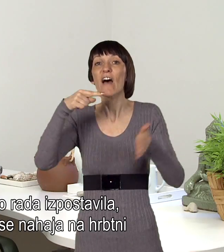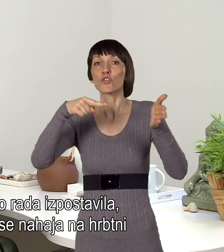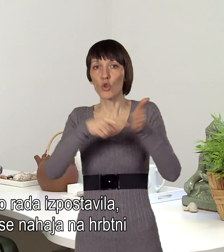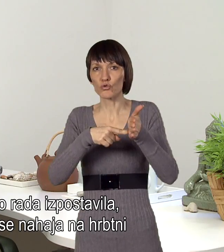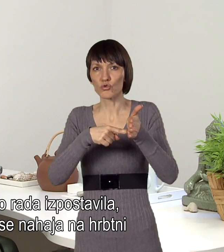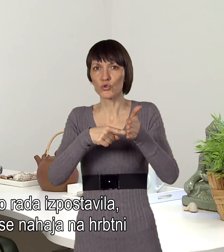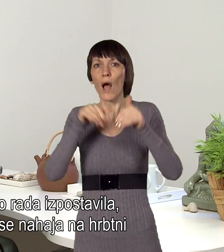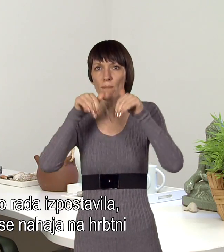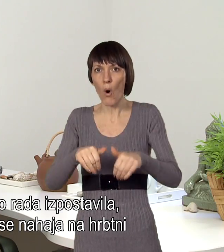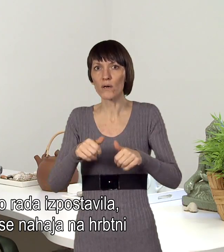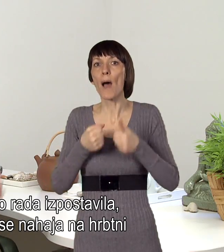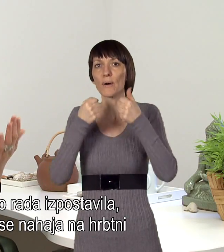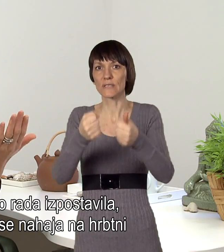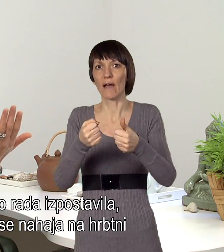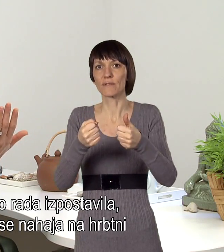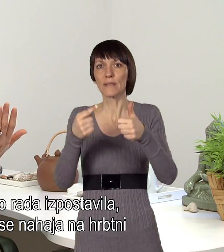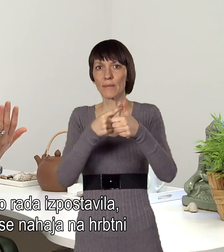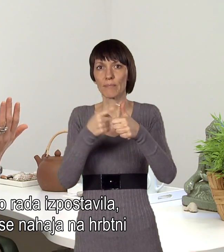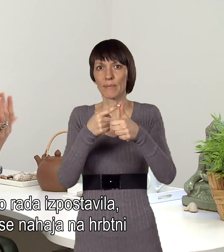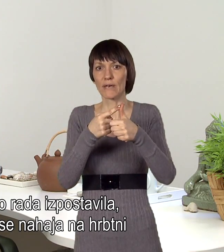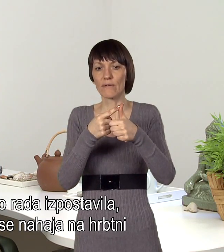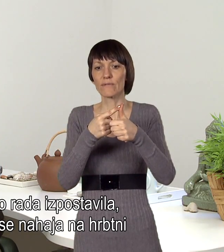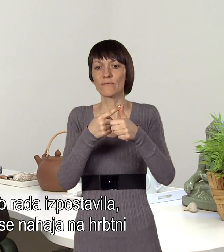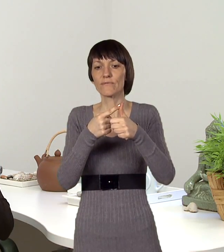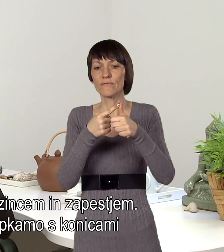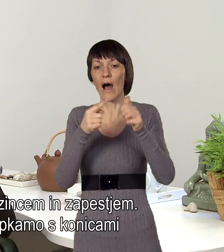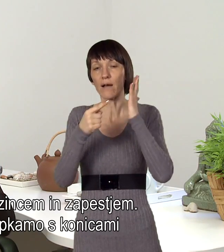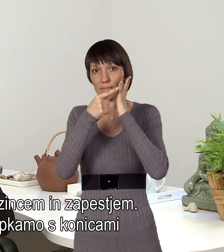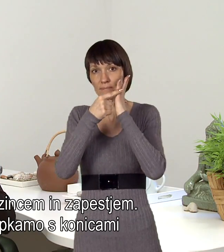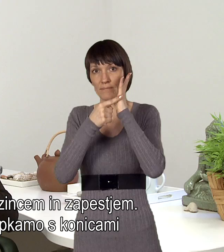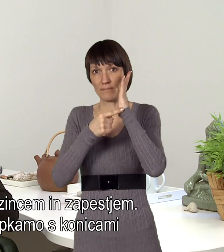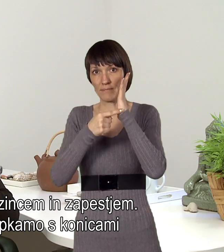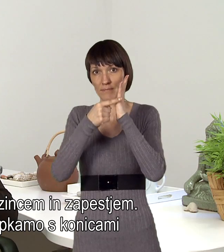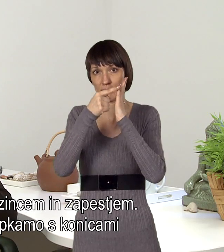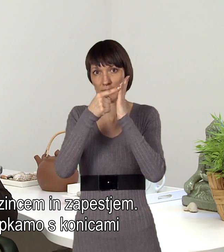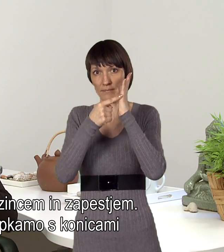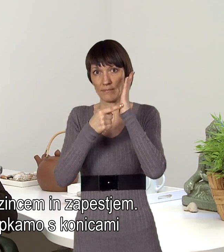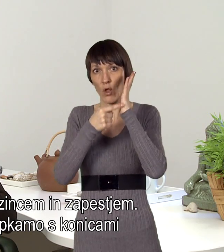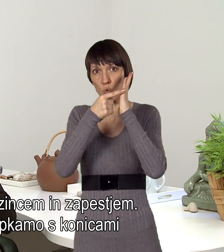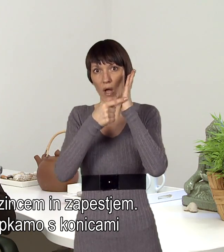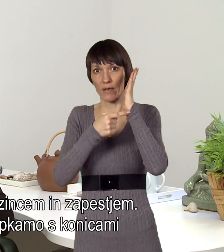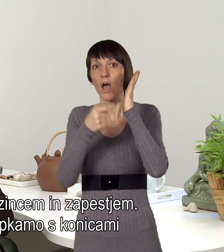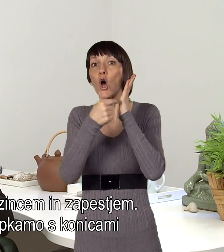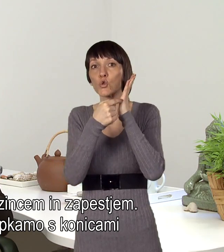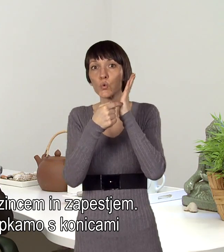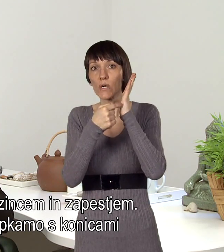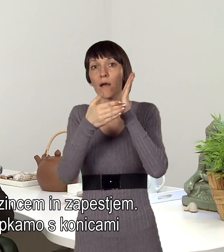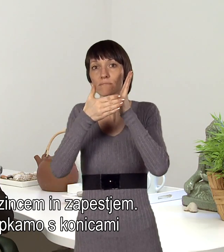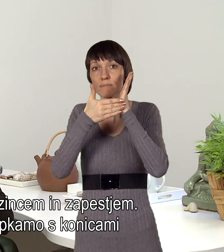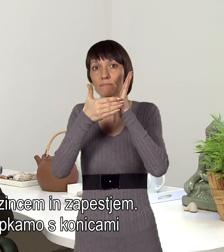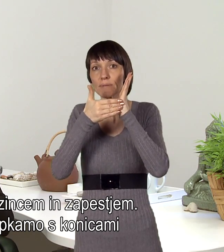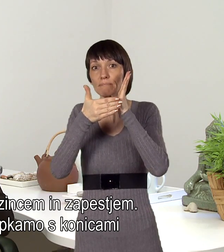Prva točka, ki bi rada izpostavila, je karate točka, ki se nahaja na zunanji strani dlani, in sicer med mezincem in zapestjem. Po tej točki